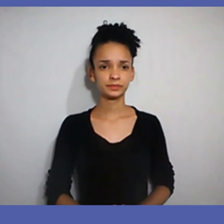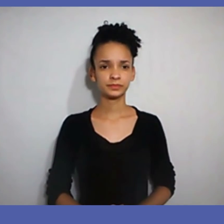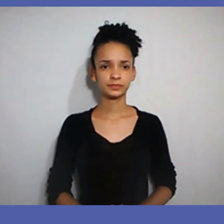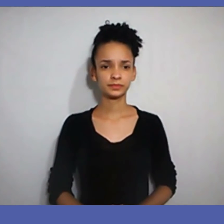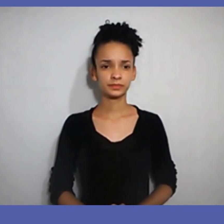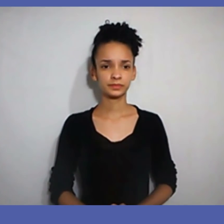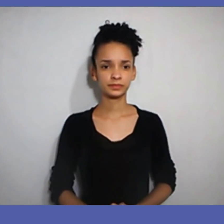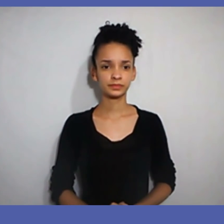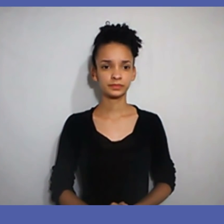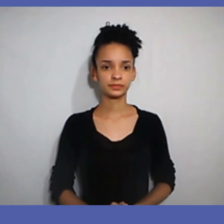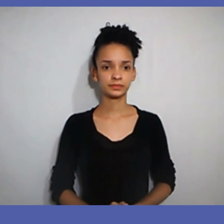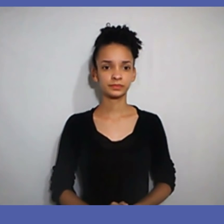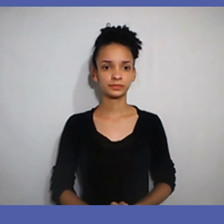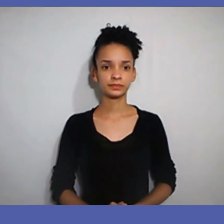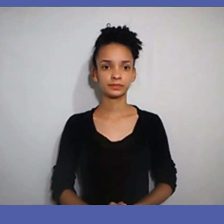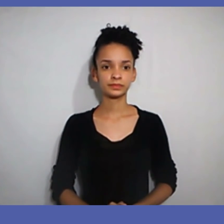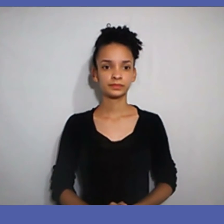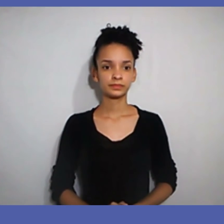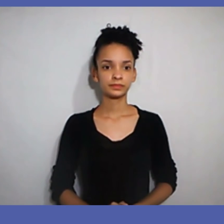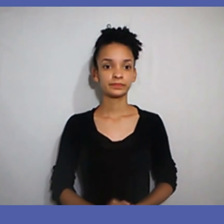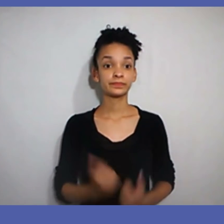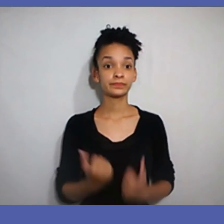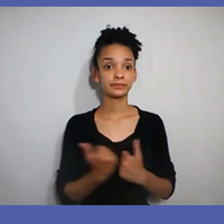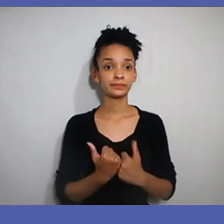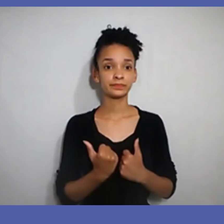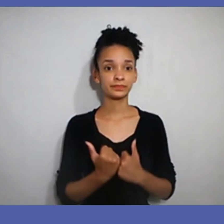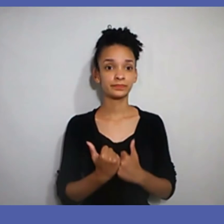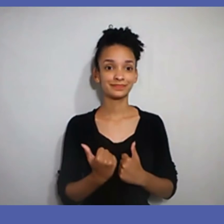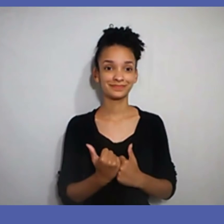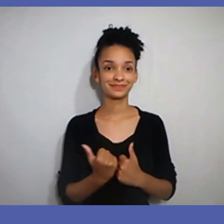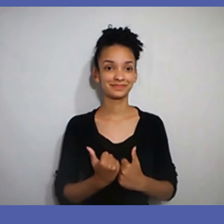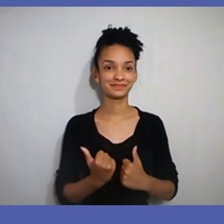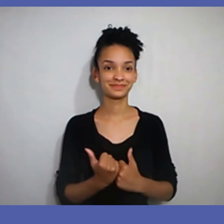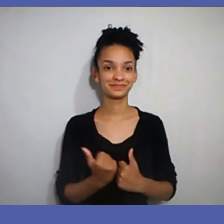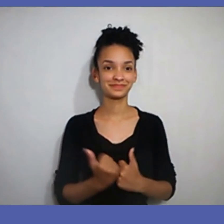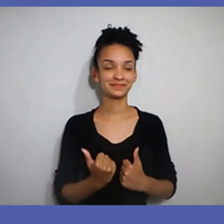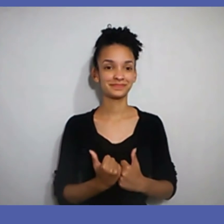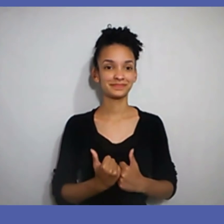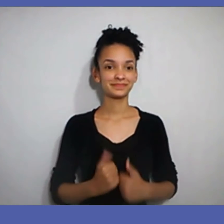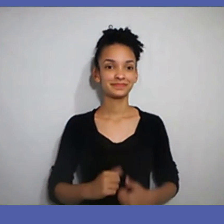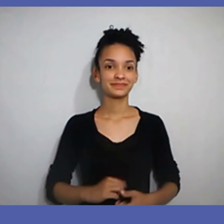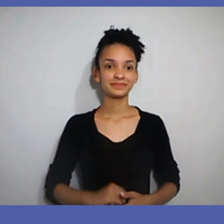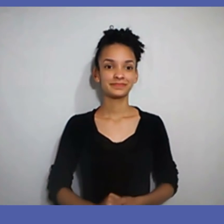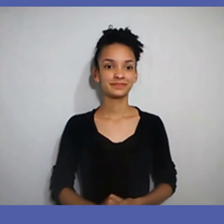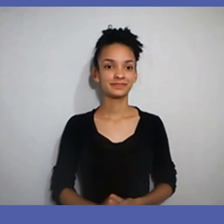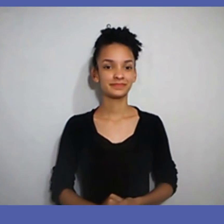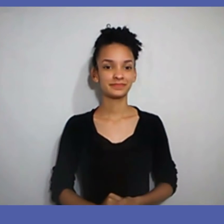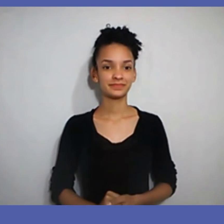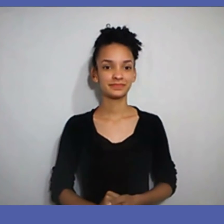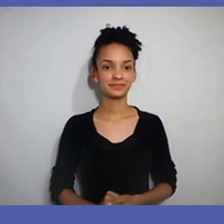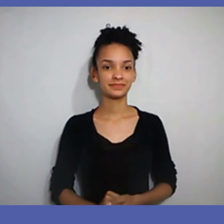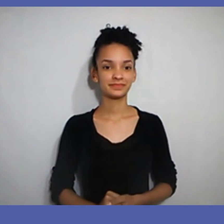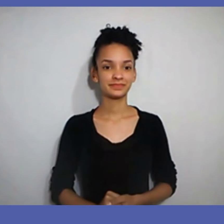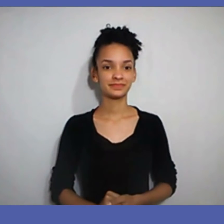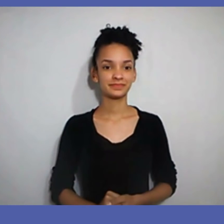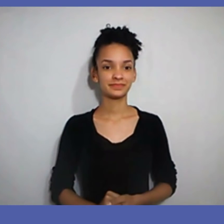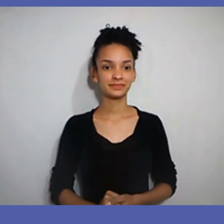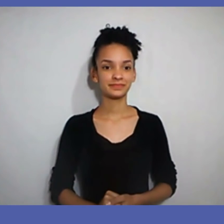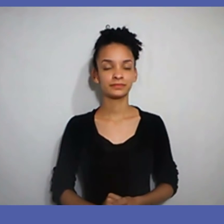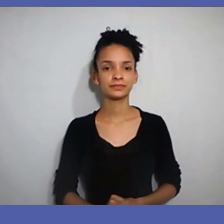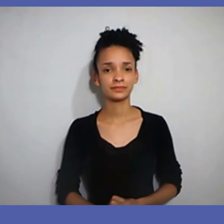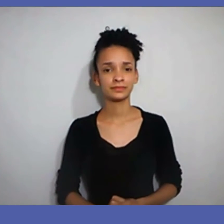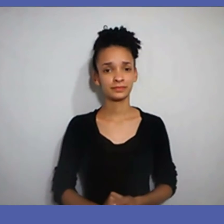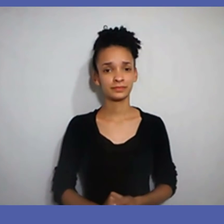sacrifícios. E esse lugar que Deus escolheu foi Jerusalém. E em Jerusalém estava